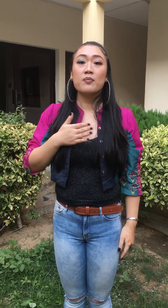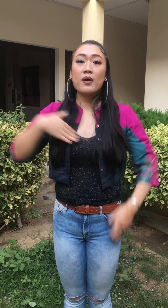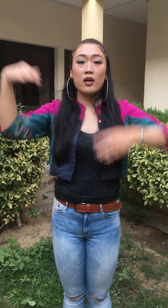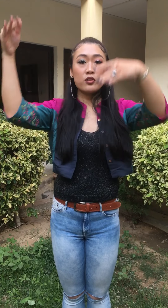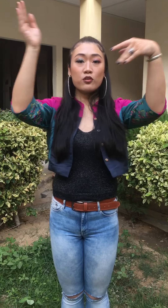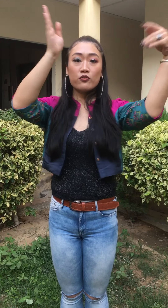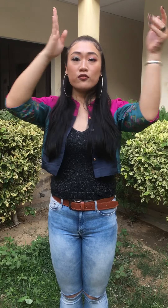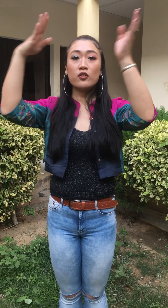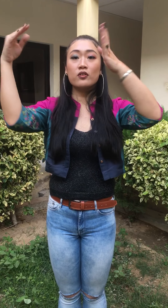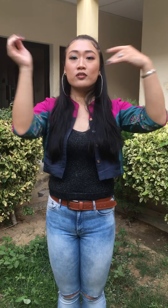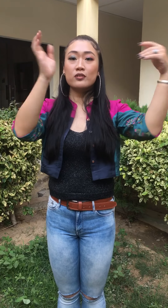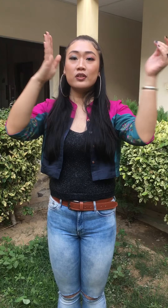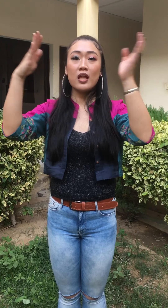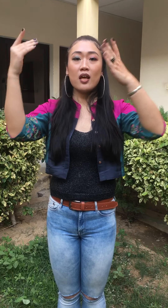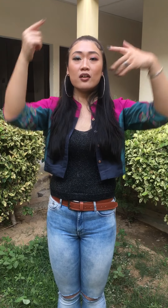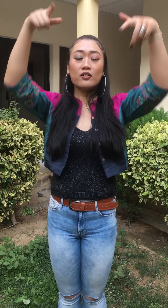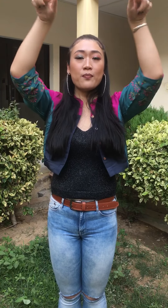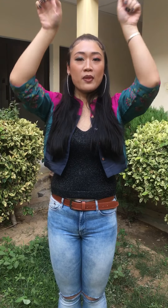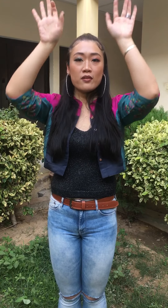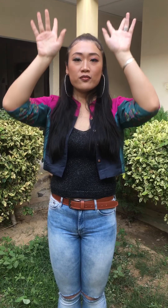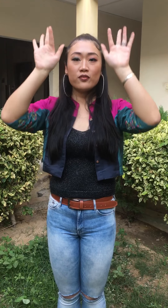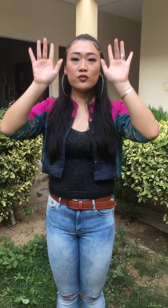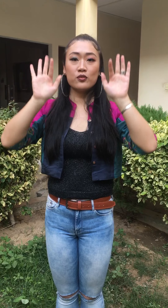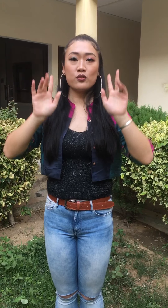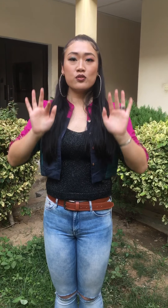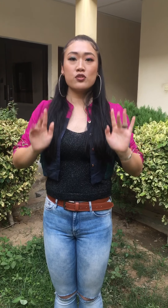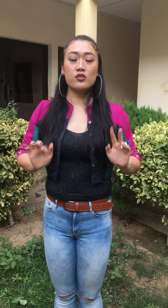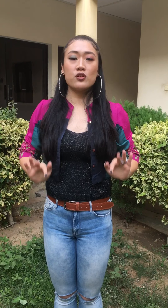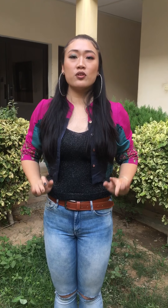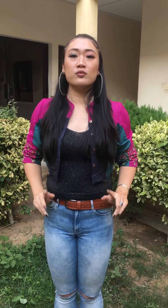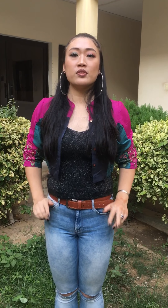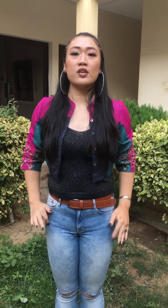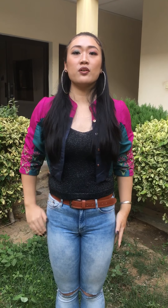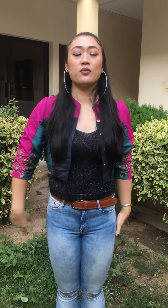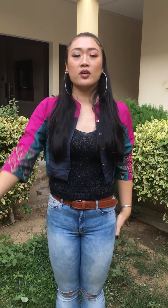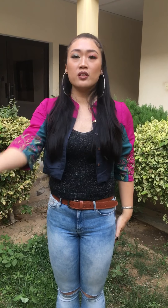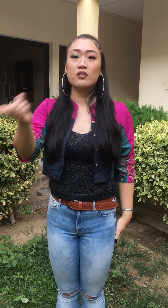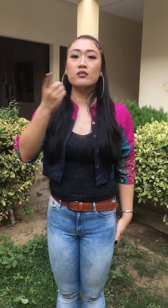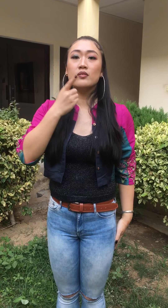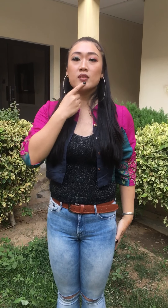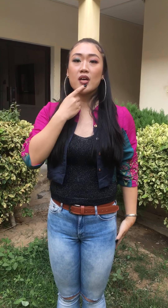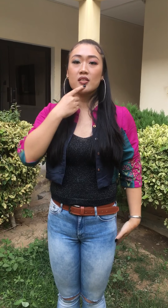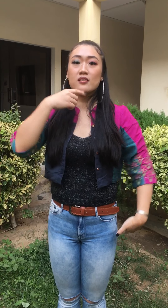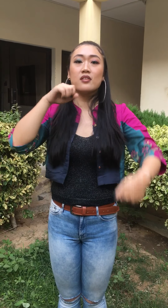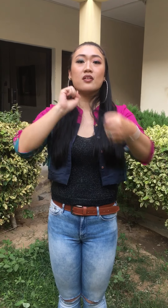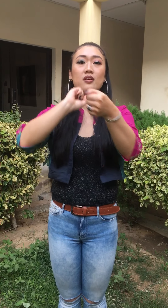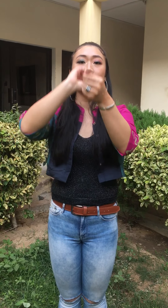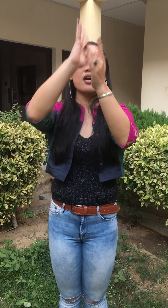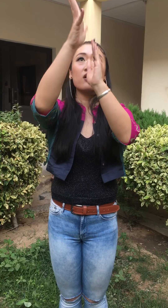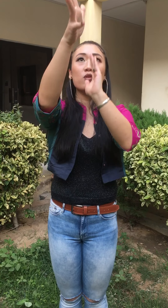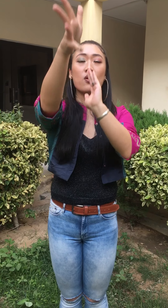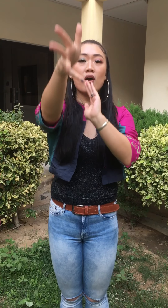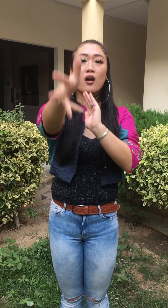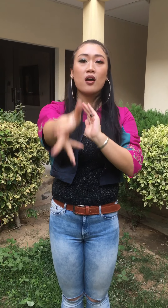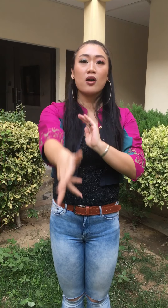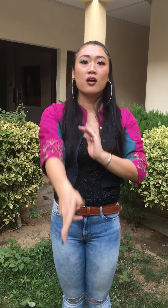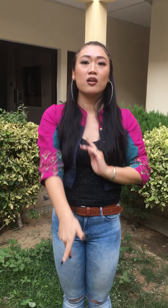怕有风浪，风雨之后才会有彩色阳